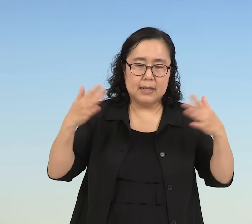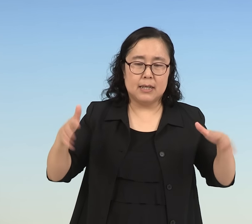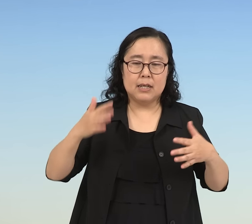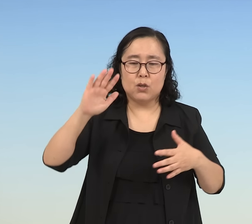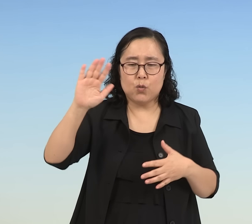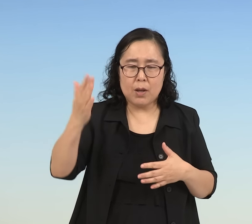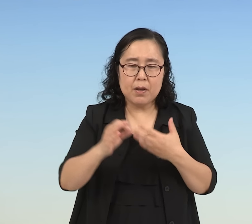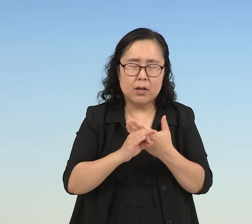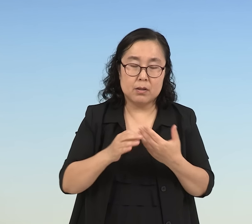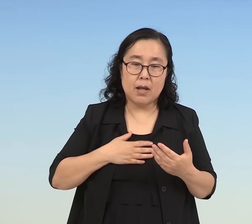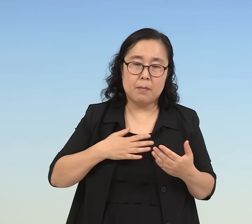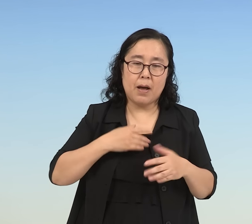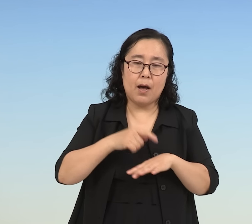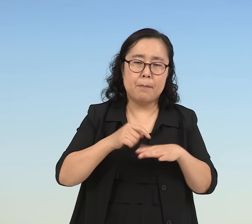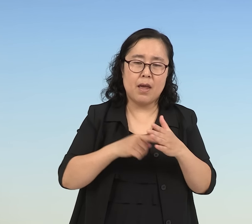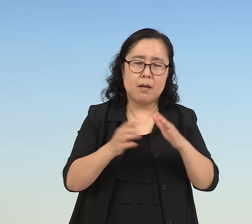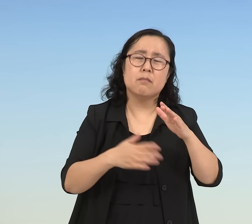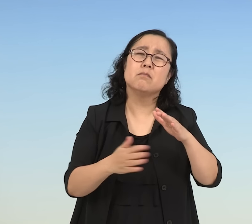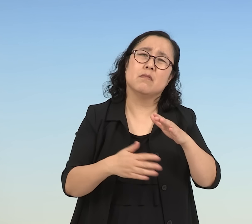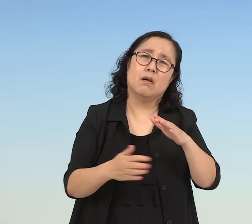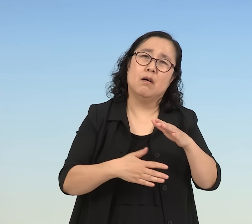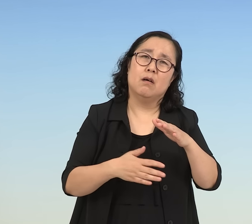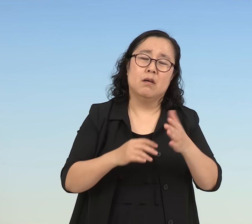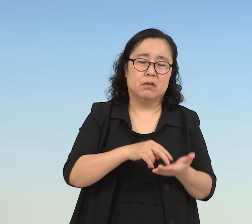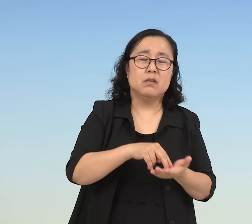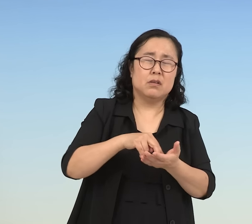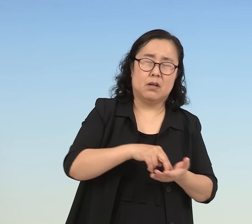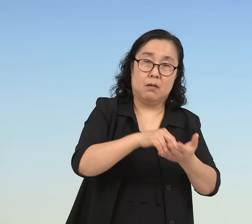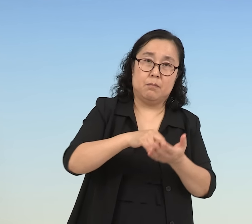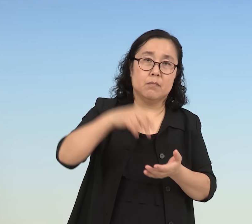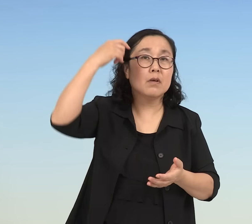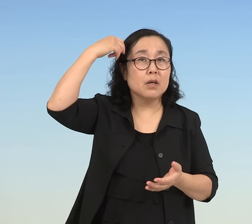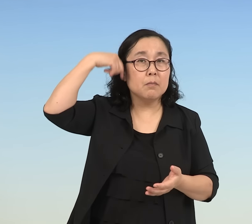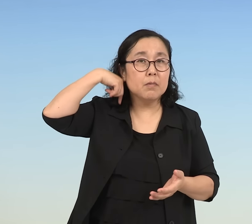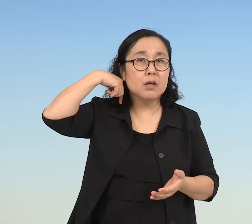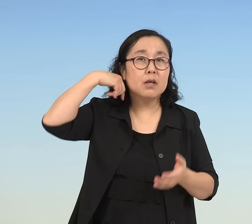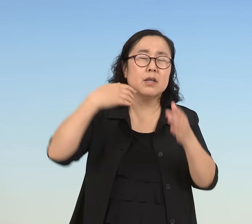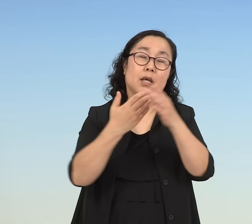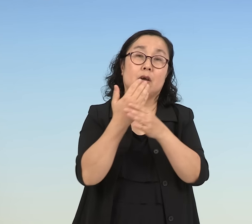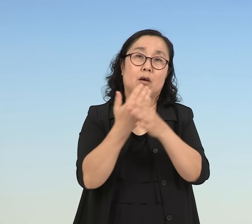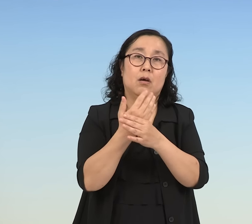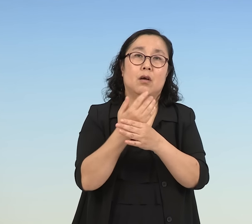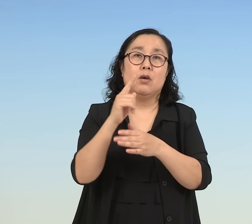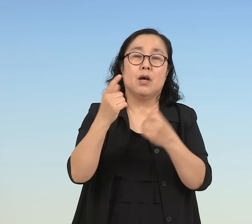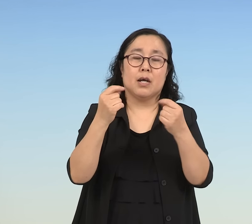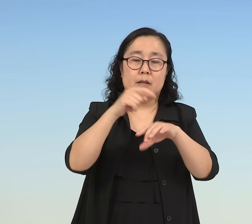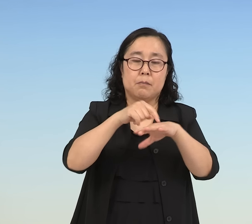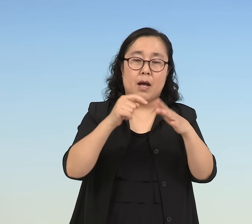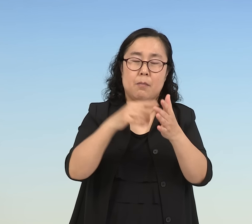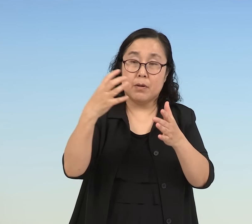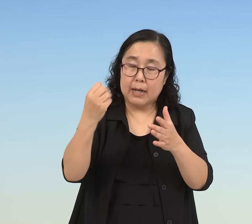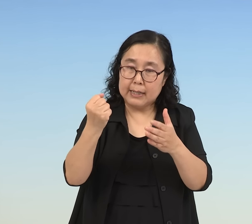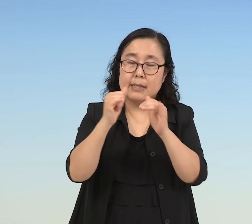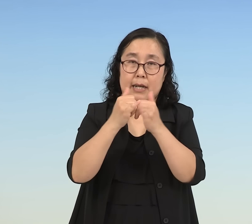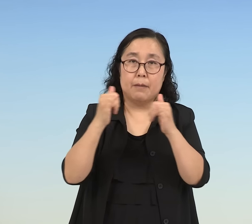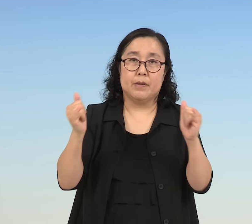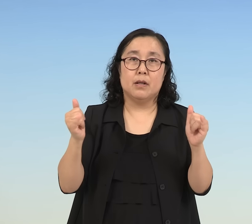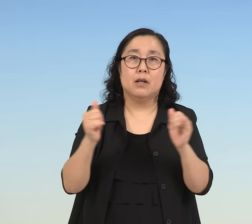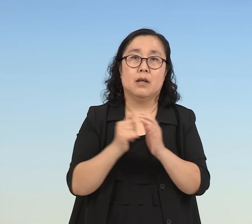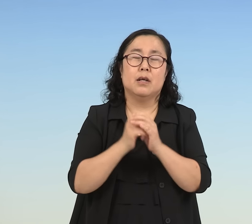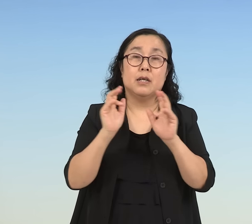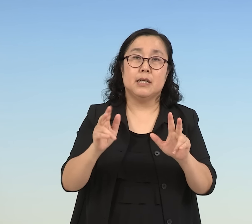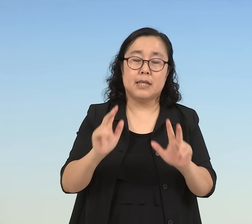다가오고 뭔가 허전하고 가을이 되면 허무하고, 오늘 이런 마음을 갖고 계시는